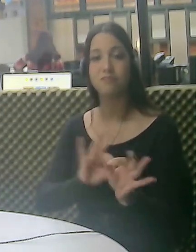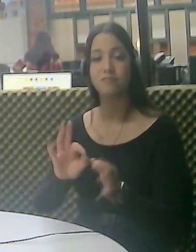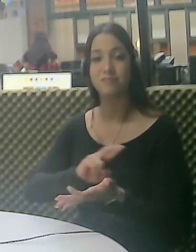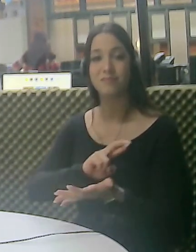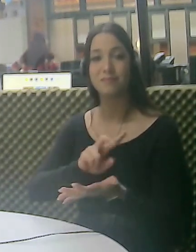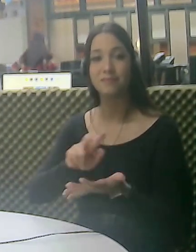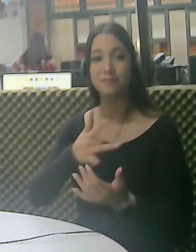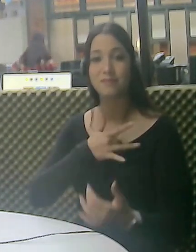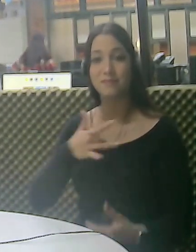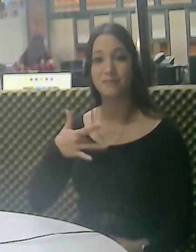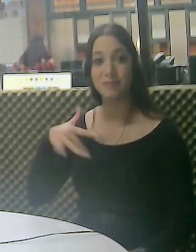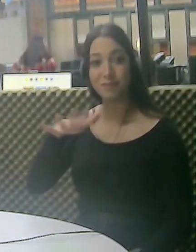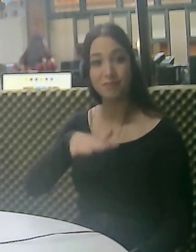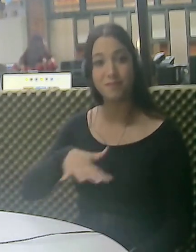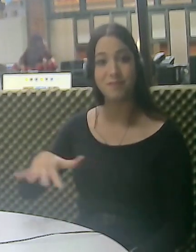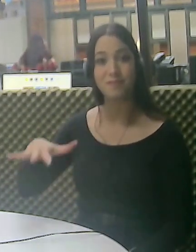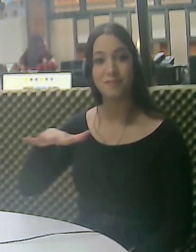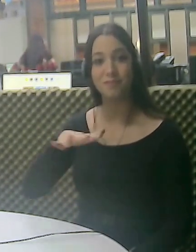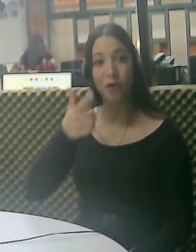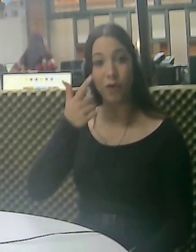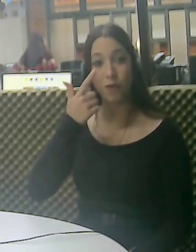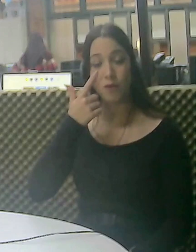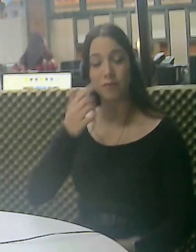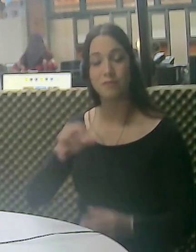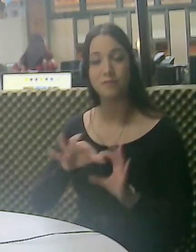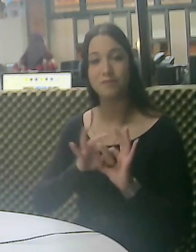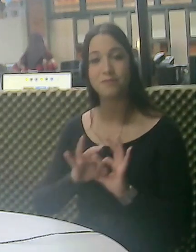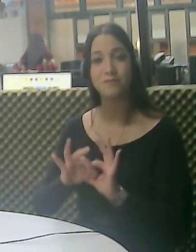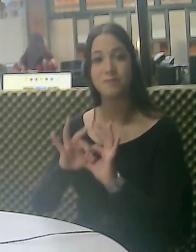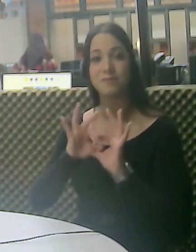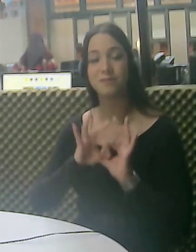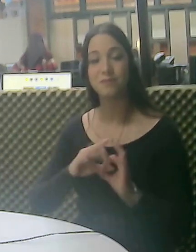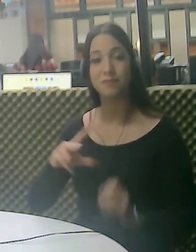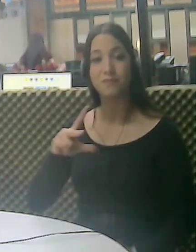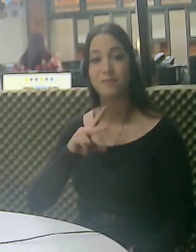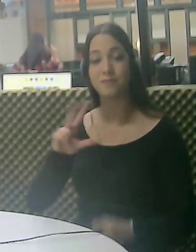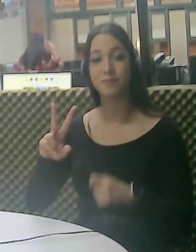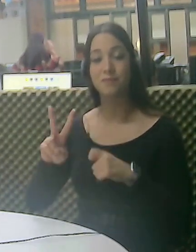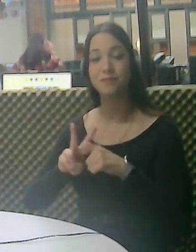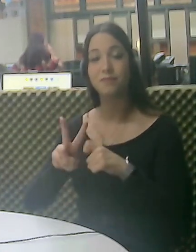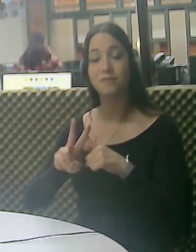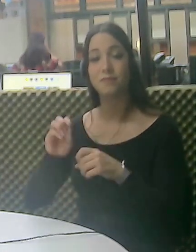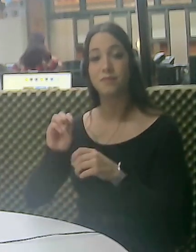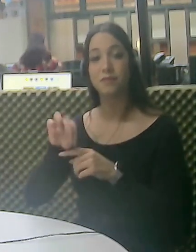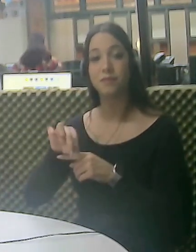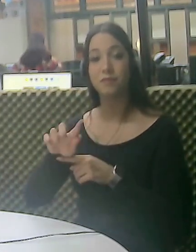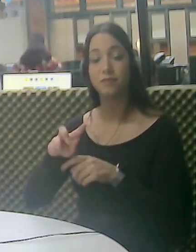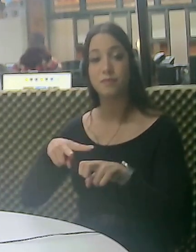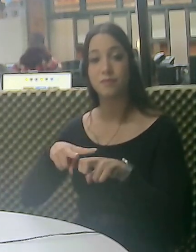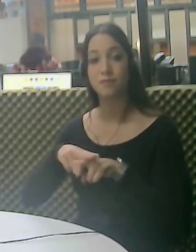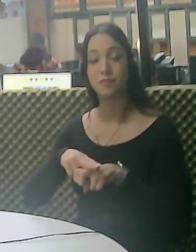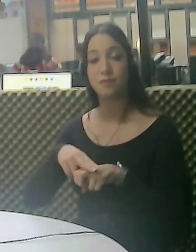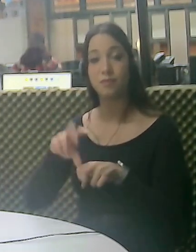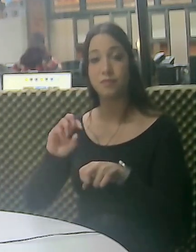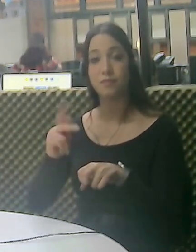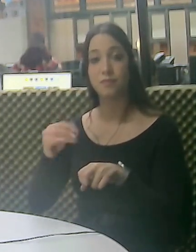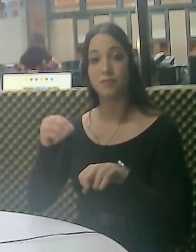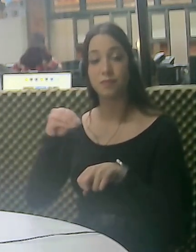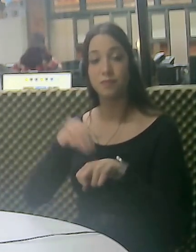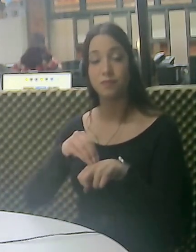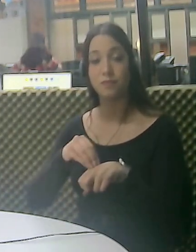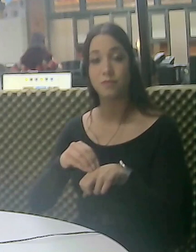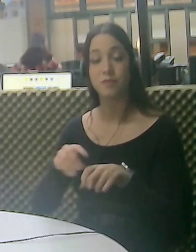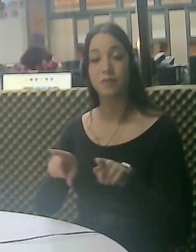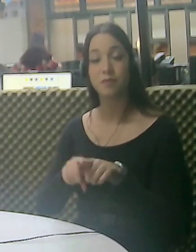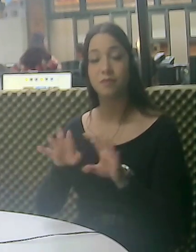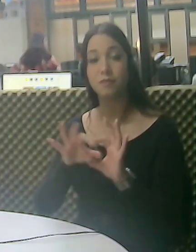para a saúde dessa turma. Anota aí, parceria com clínicas particulares e ONGs para castração e microchipagem.